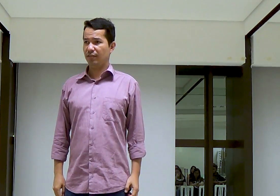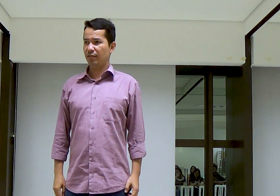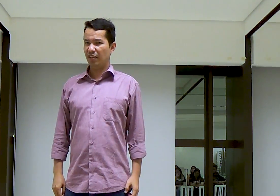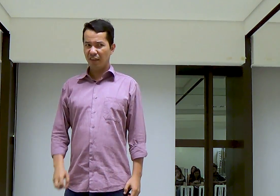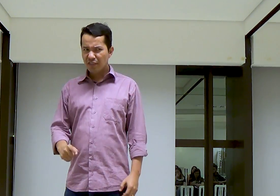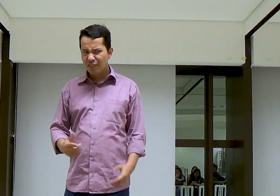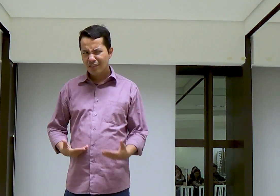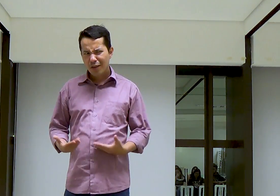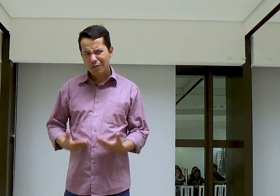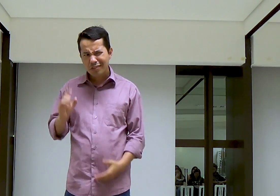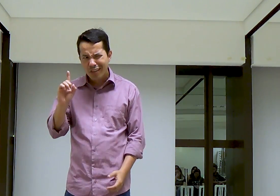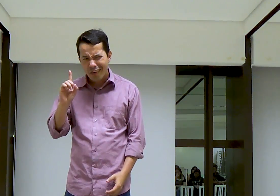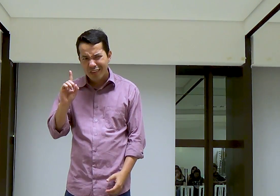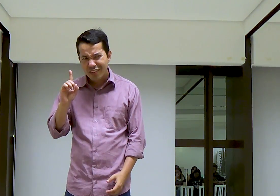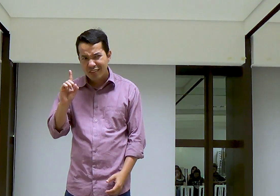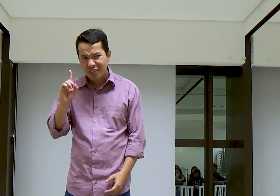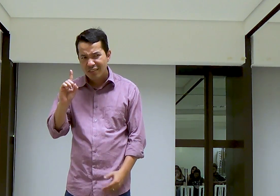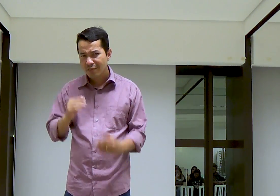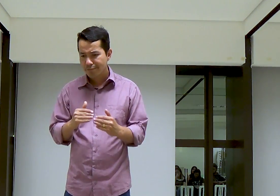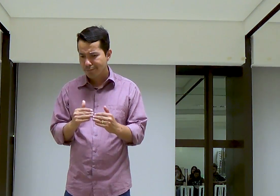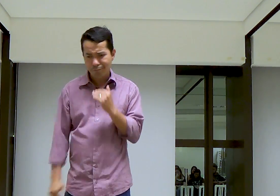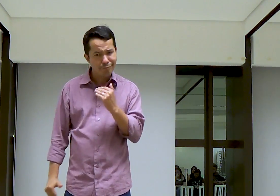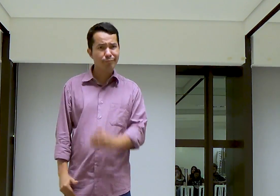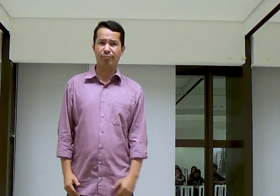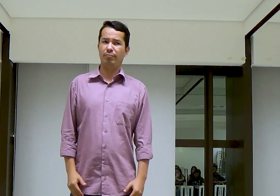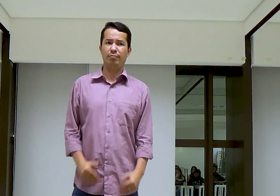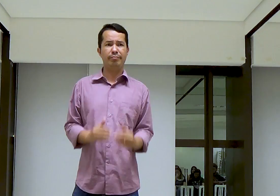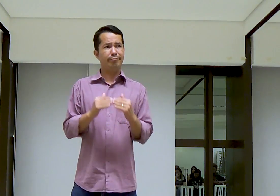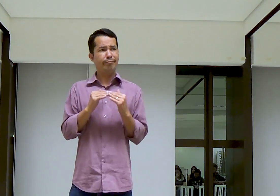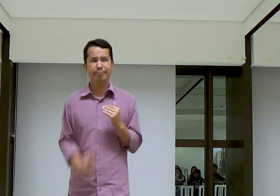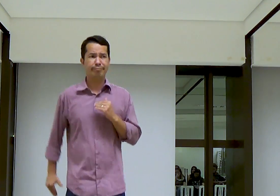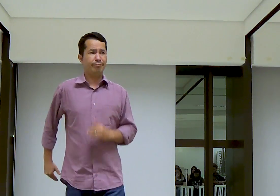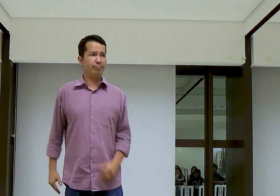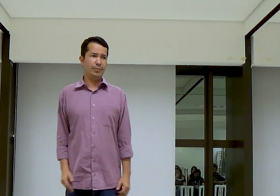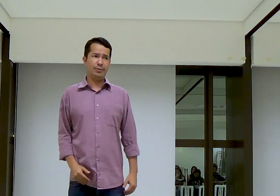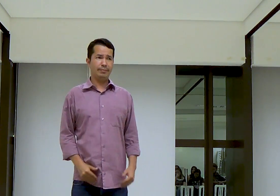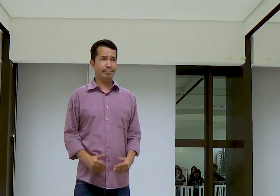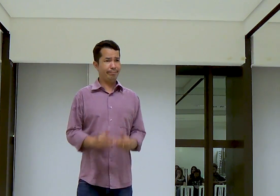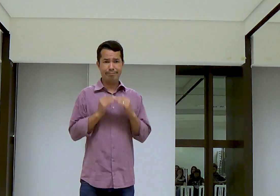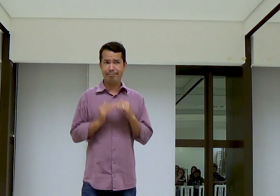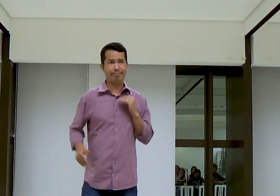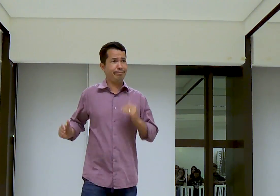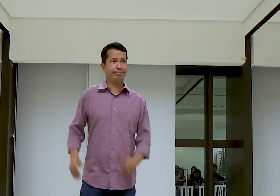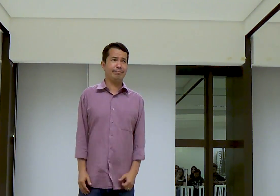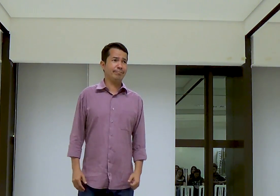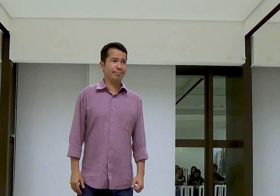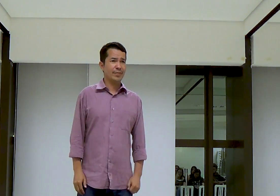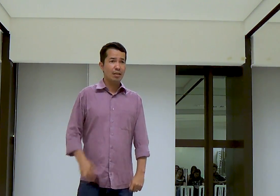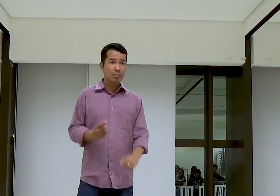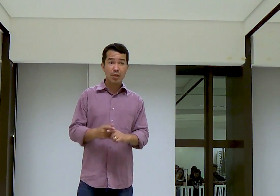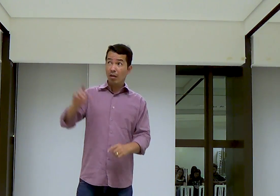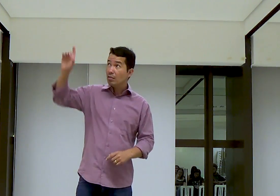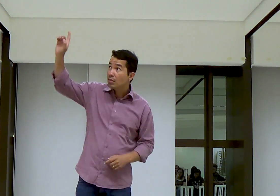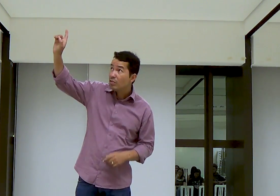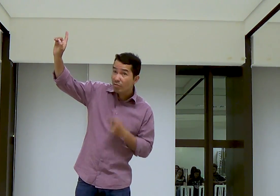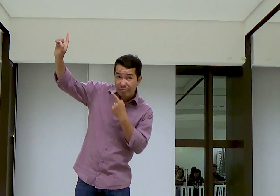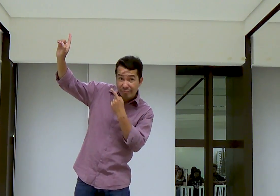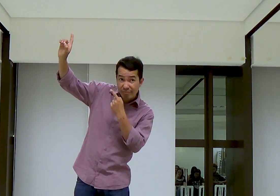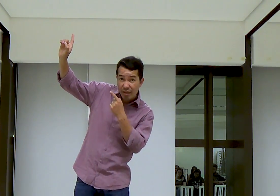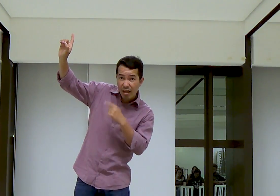todo. Isso é servo de Deus? Não combina. Não combina uma coisa com a outra. O servo